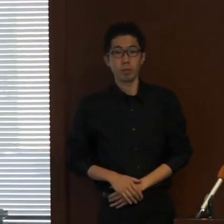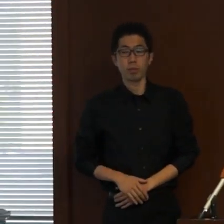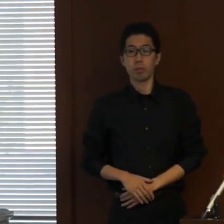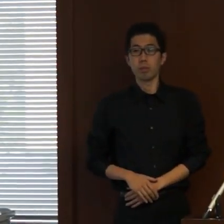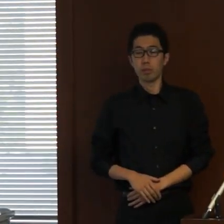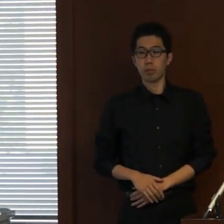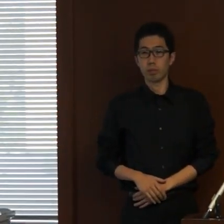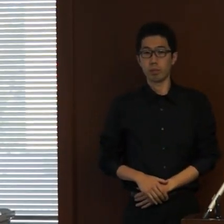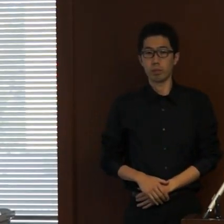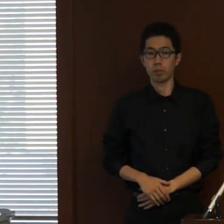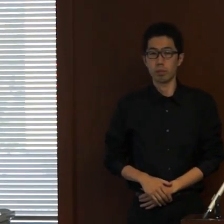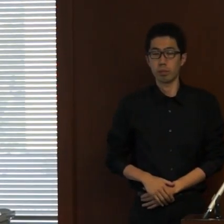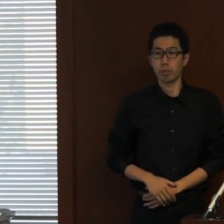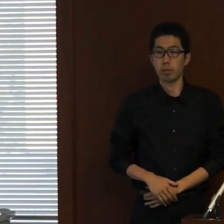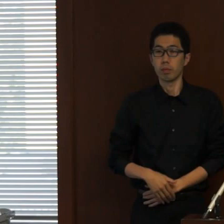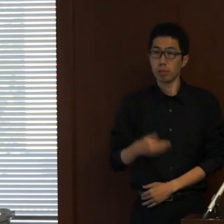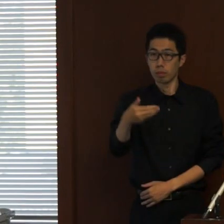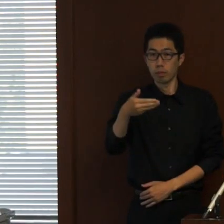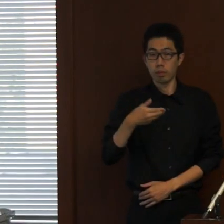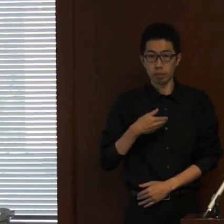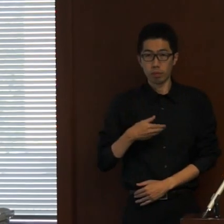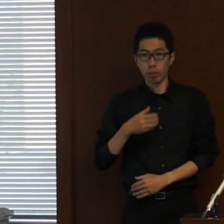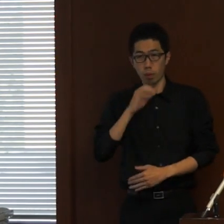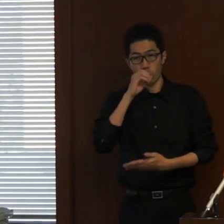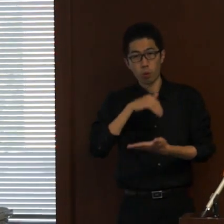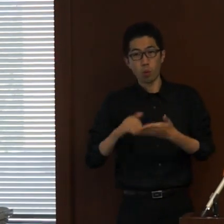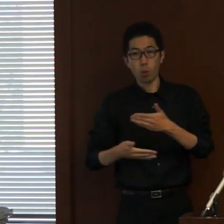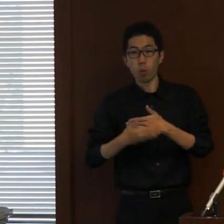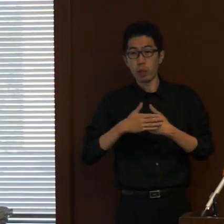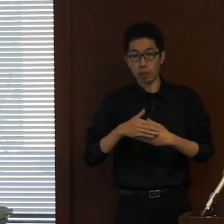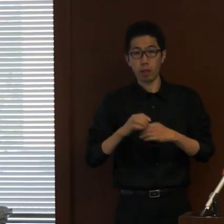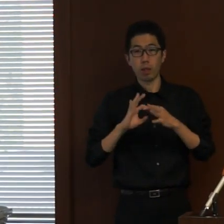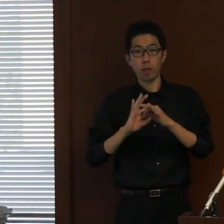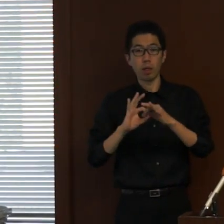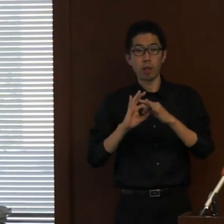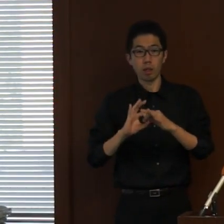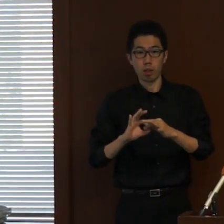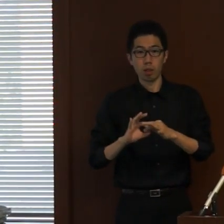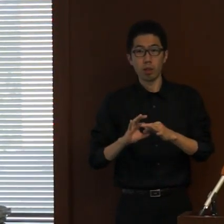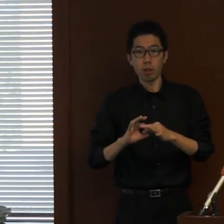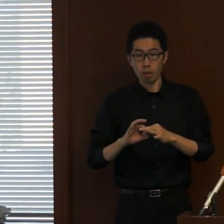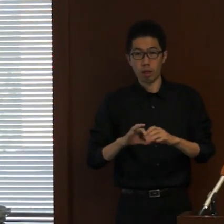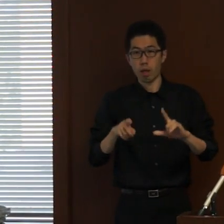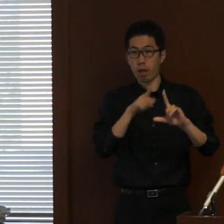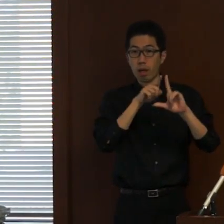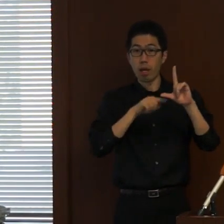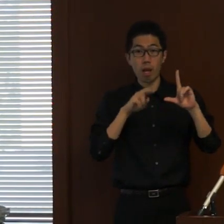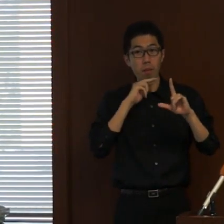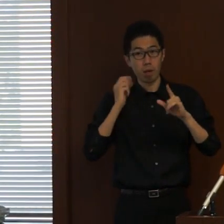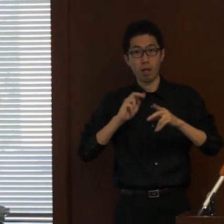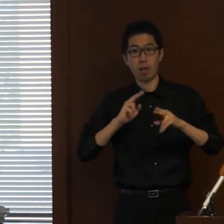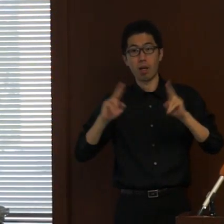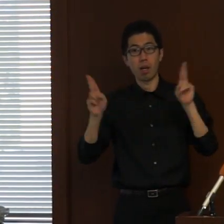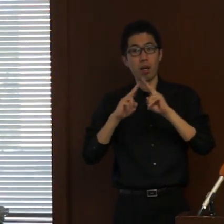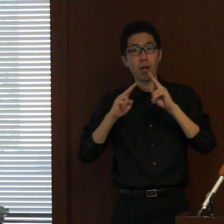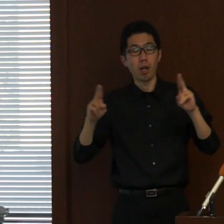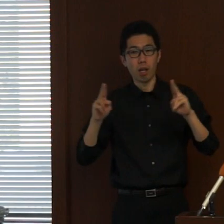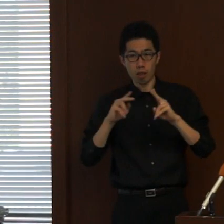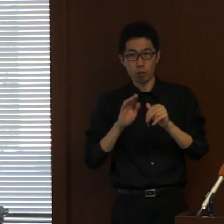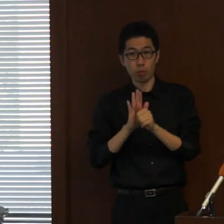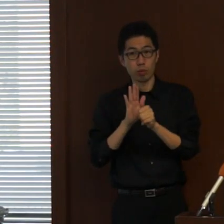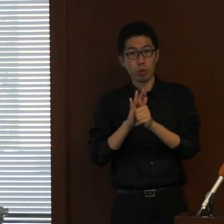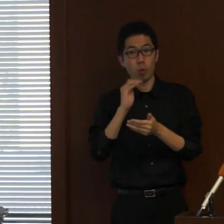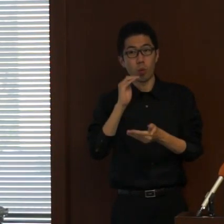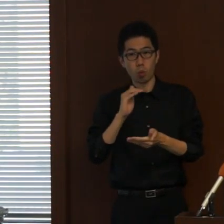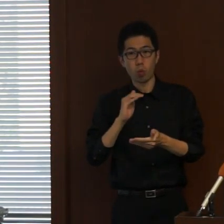西日本新聞です。補正予算関連で支援第9弾のライブスビヨンドについて質問しますけれども、これの開催時期